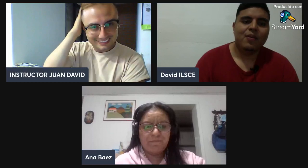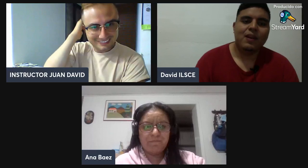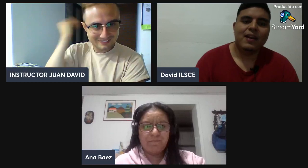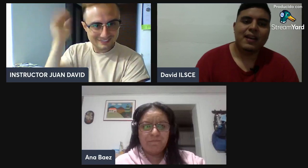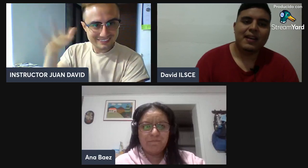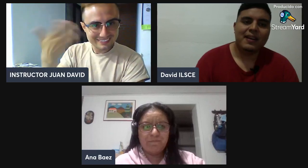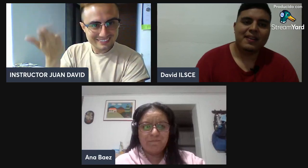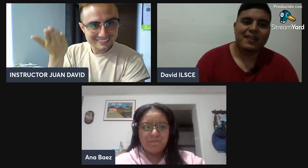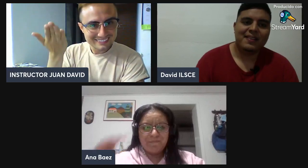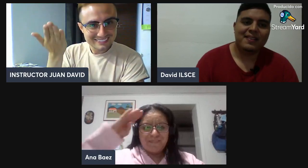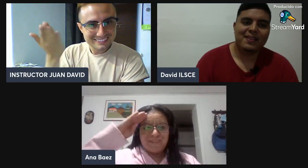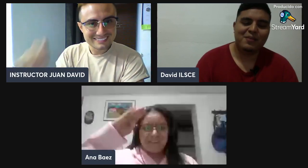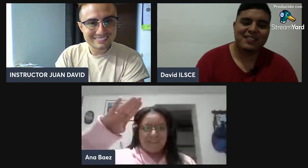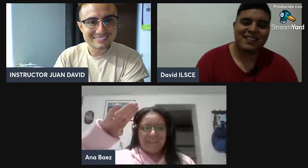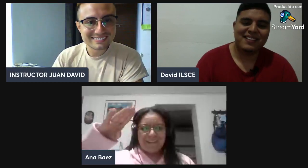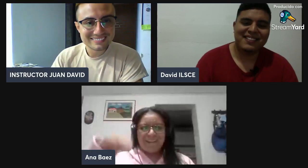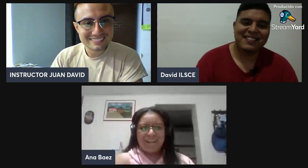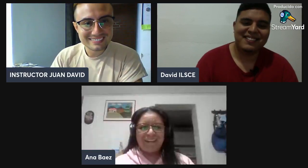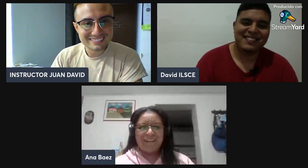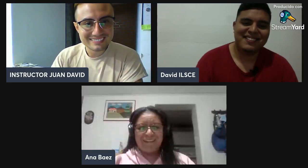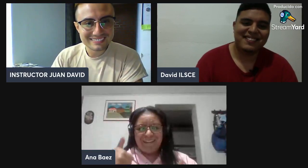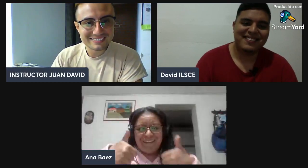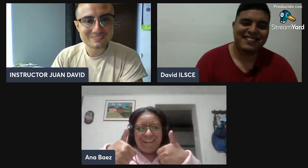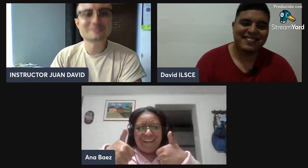Hola Ana, ¿cómo estás?